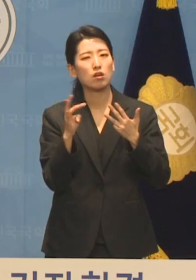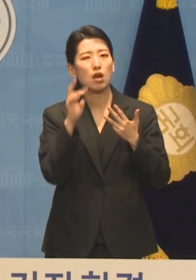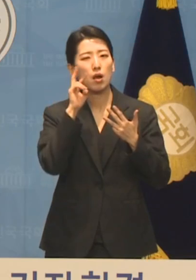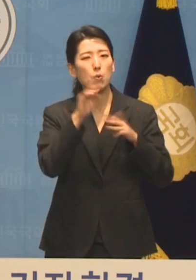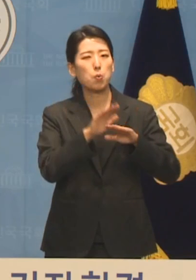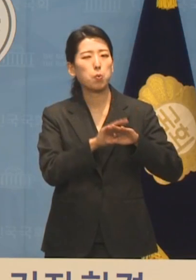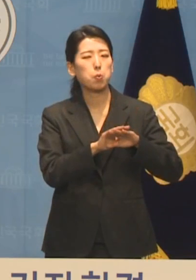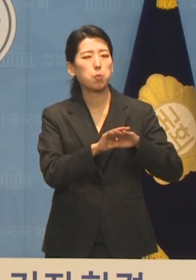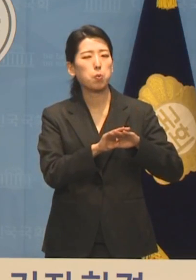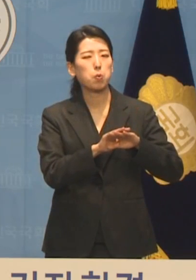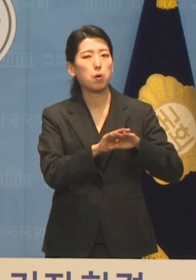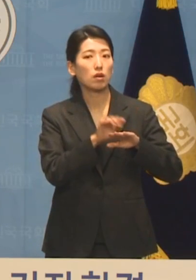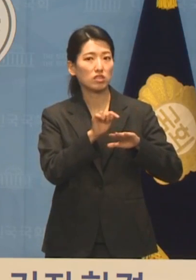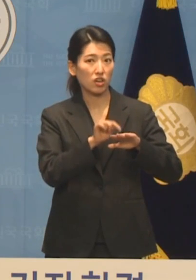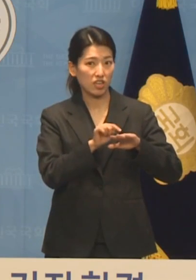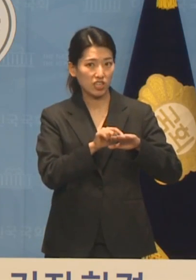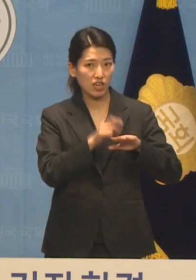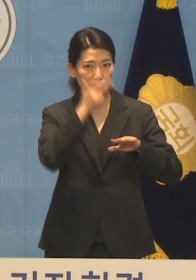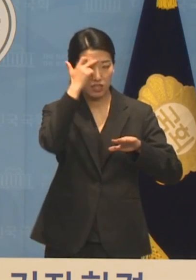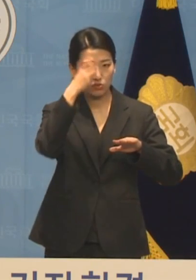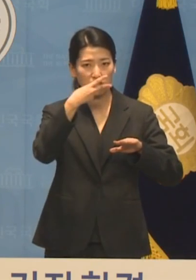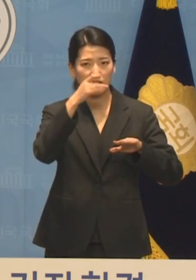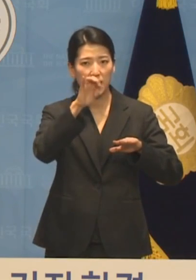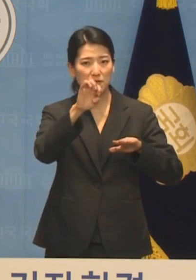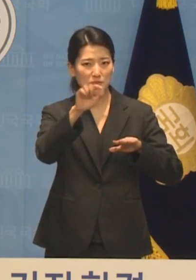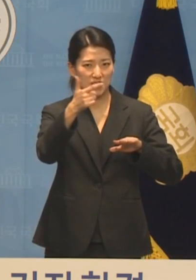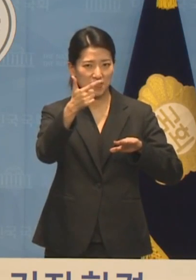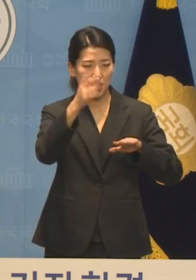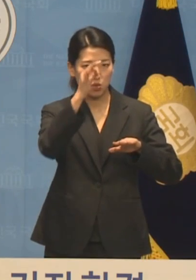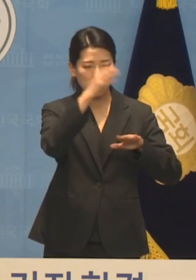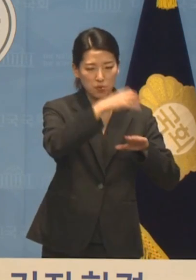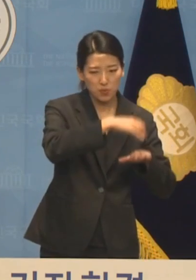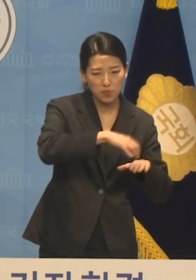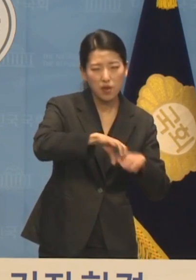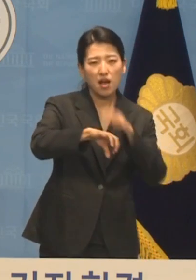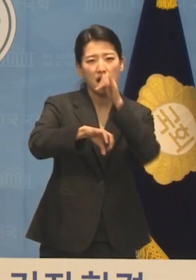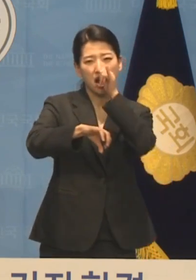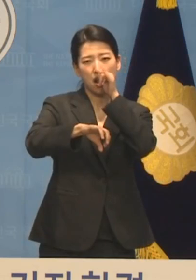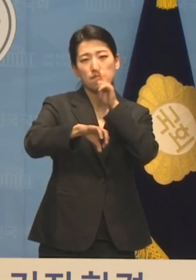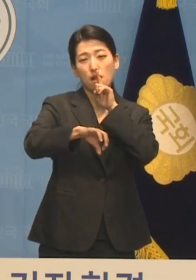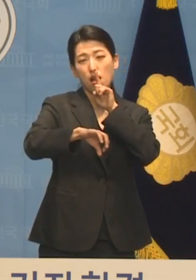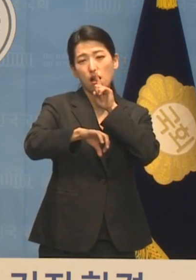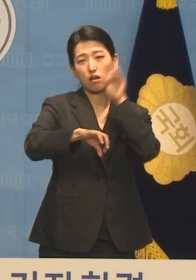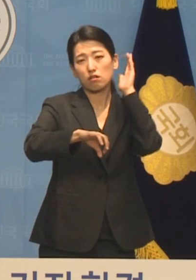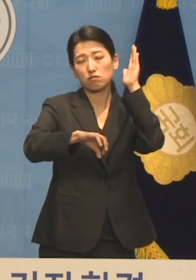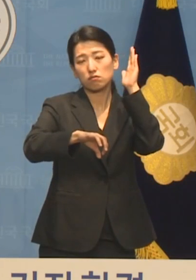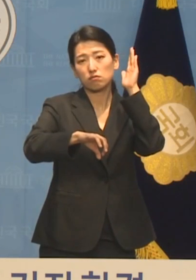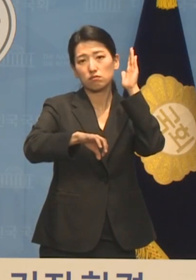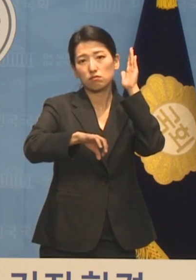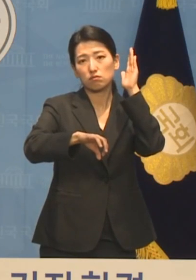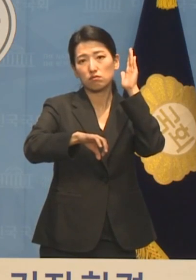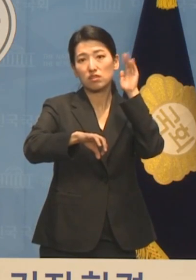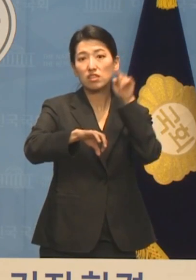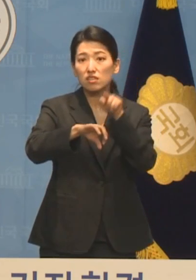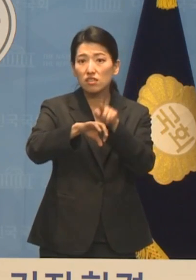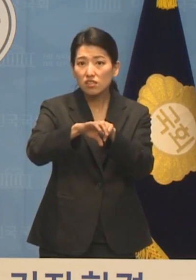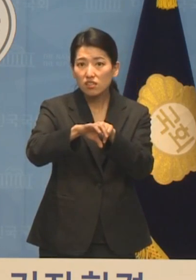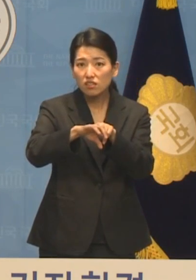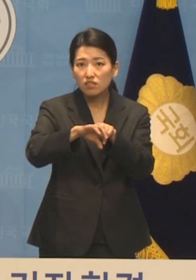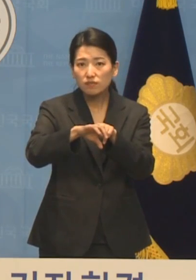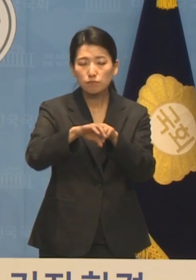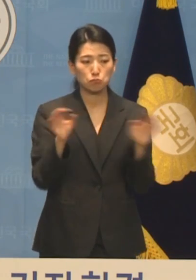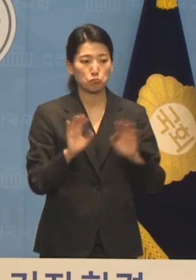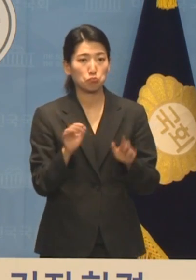300조나 되며 그 돈이 최태민 일가로 흘러들어갔다라고 말했습니다. 그런데 지금은 이것을 극우 세력들의